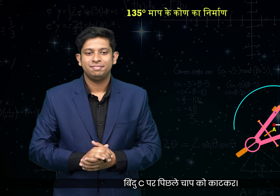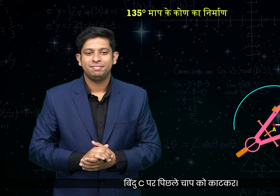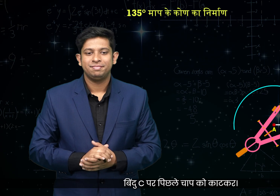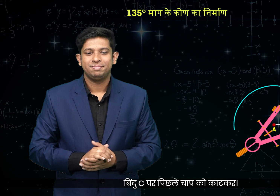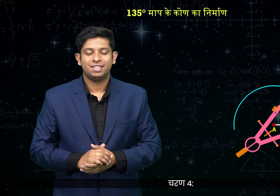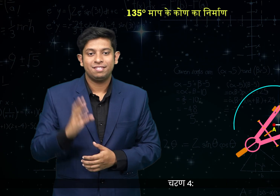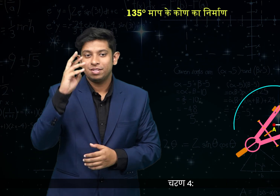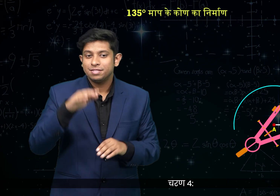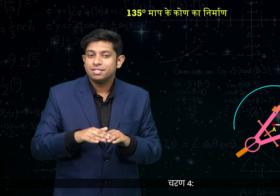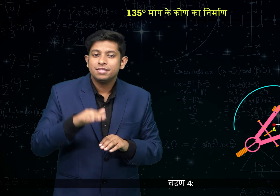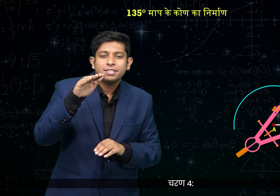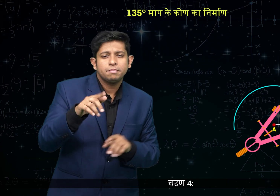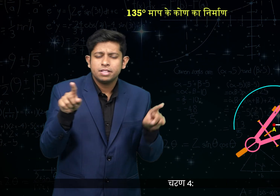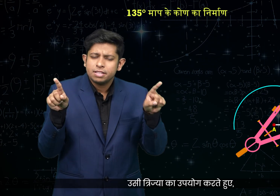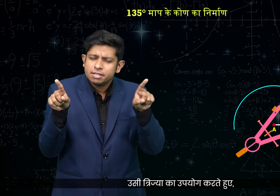काटकर